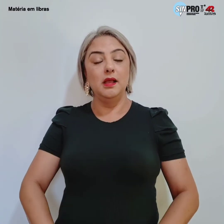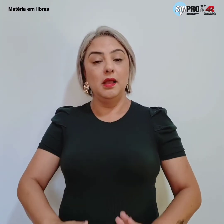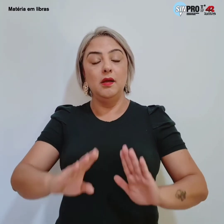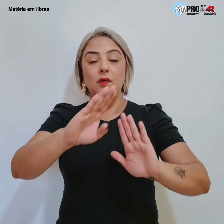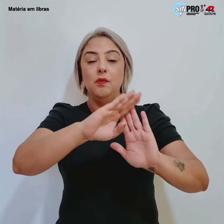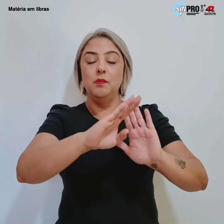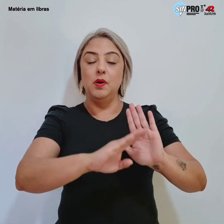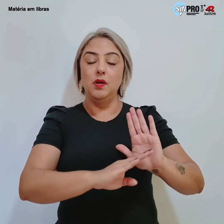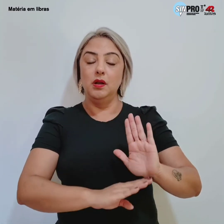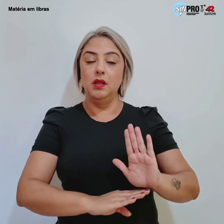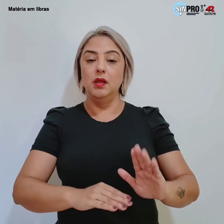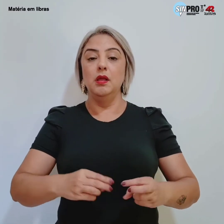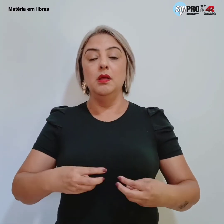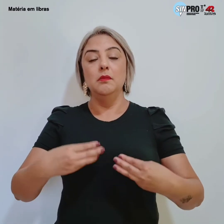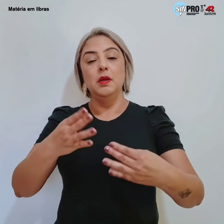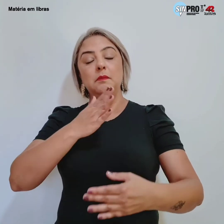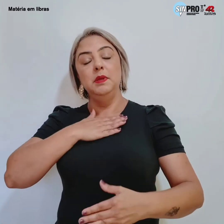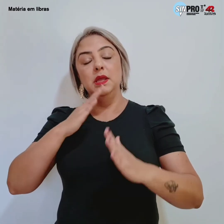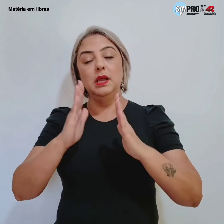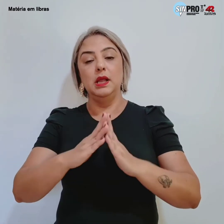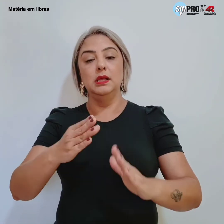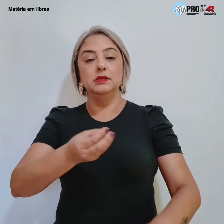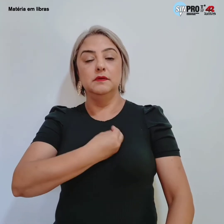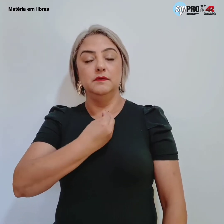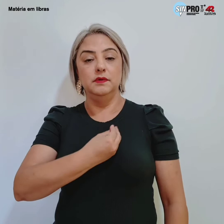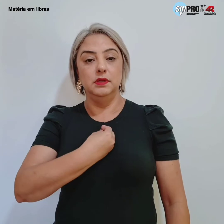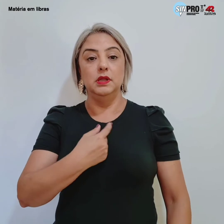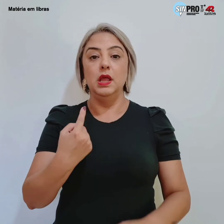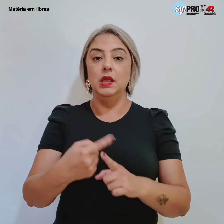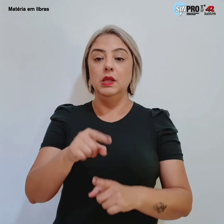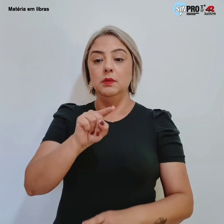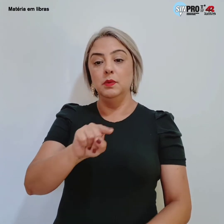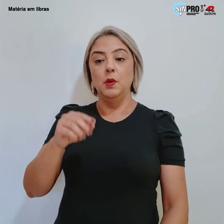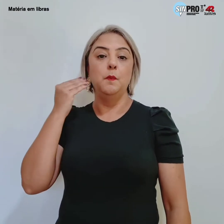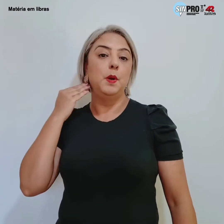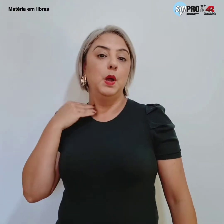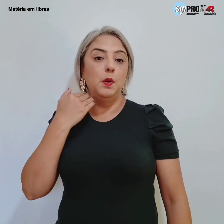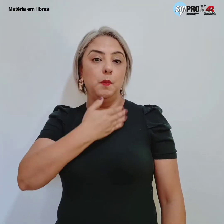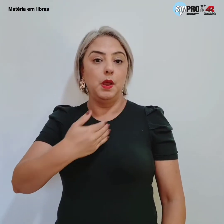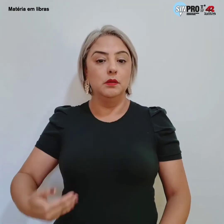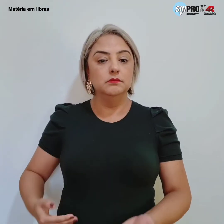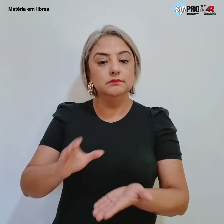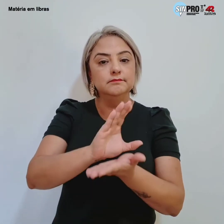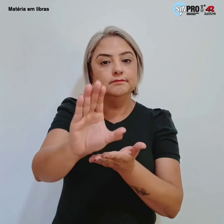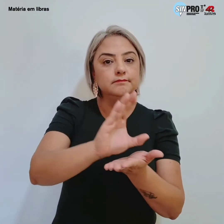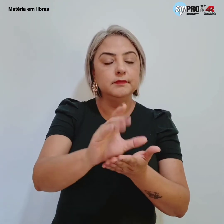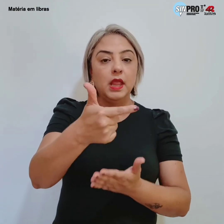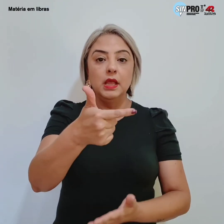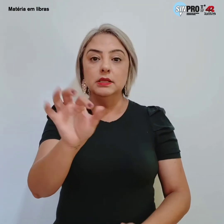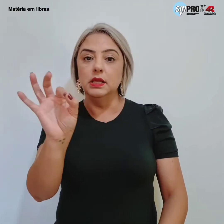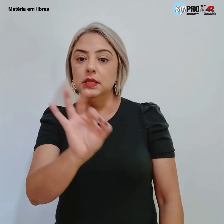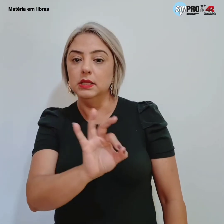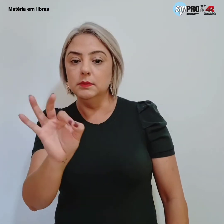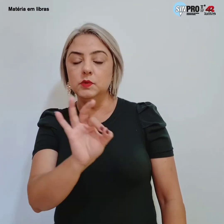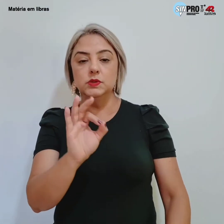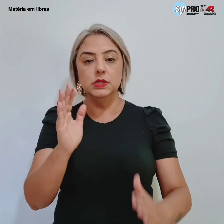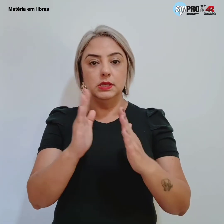Minha Casa Minha Vida. Isso porque os bancos públicos financiam 70% das